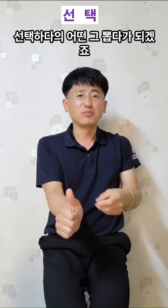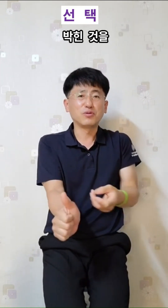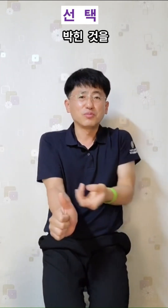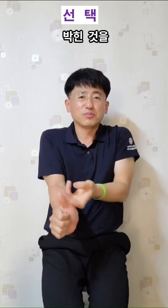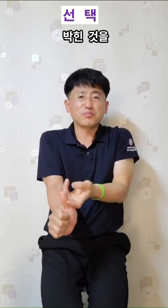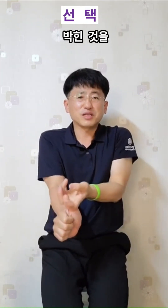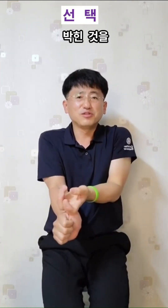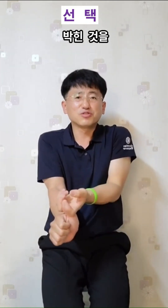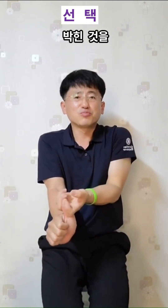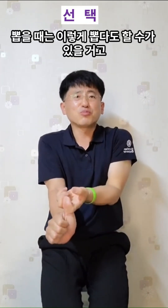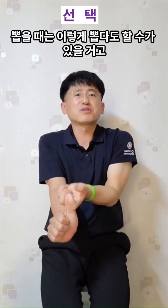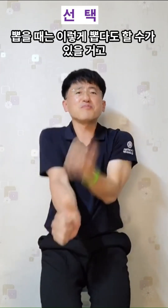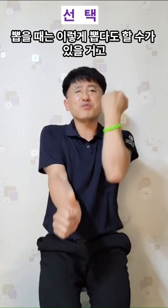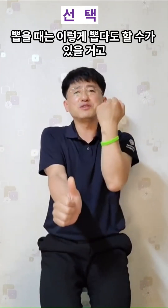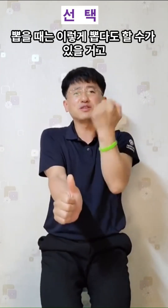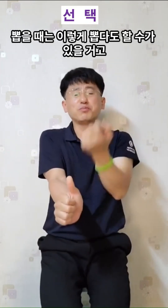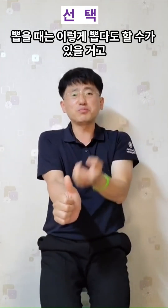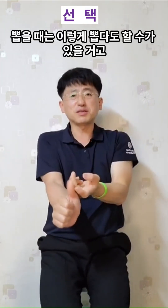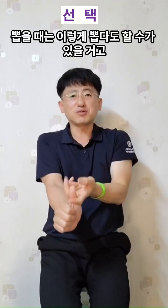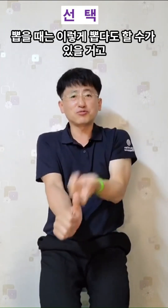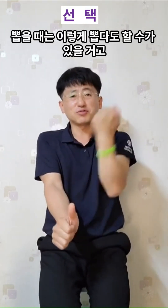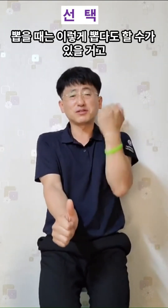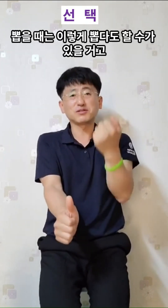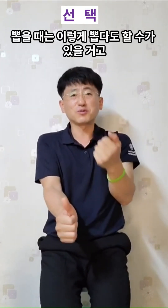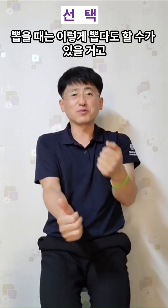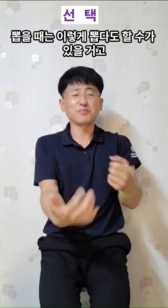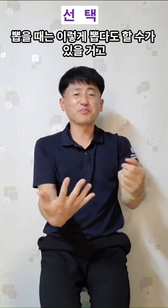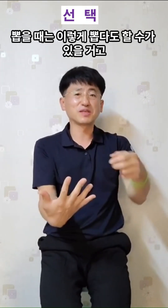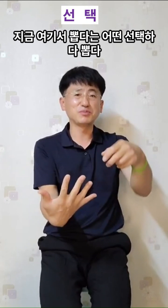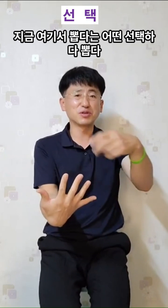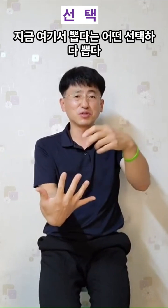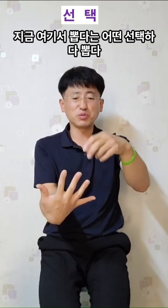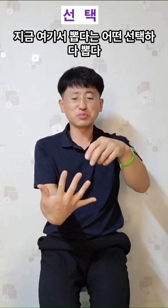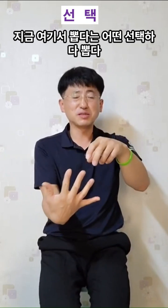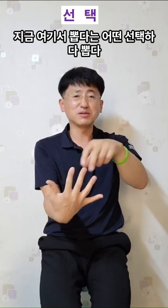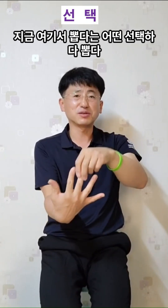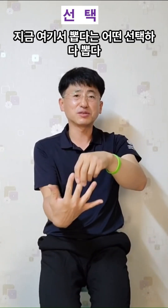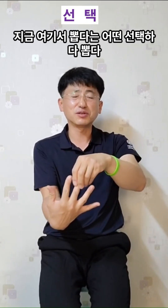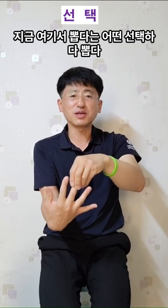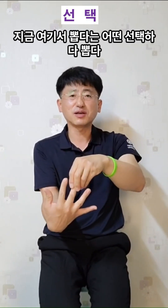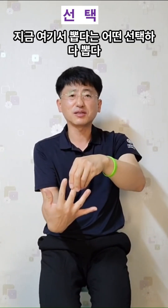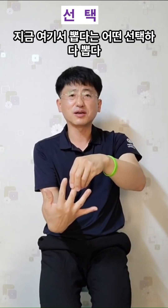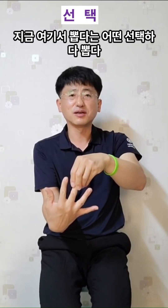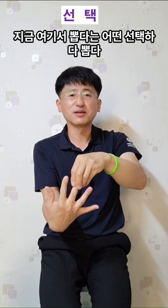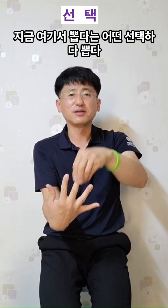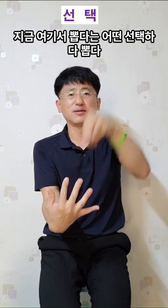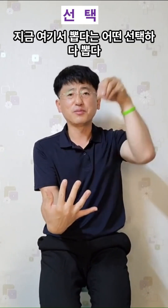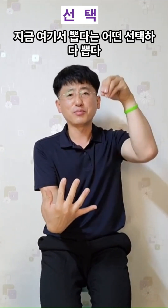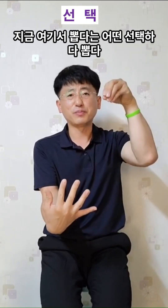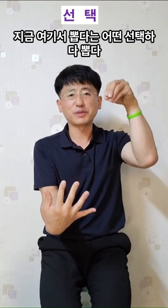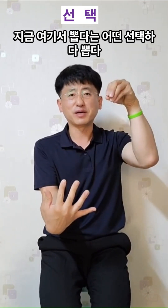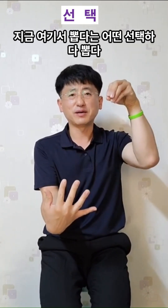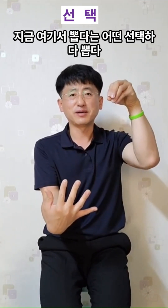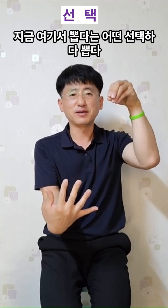뭐 박힌 것을 뽑을 때는 뭐 이렇게 뽑다도 할 수가 있을 거고, 지금 여기서 뽑다는 어떤 선택하다, 뽑다.